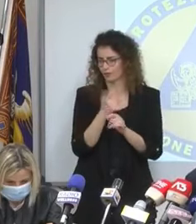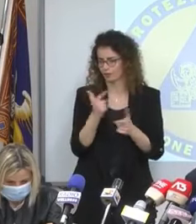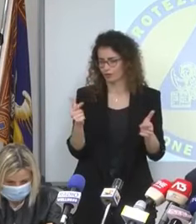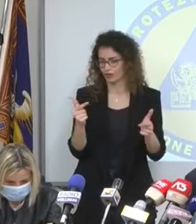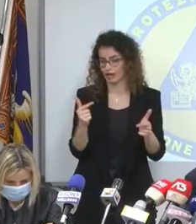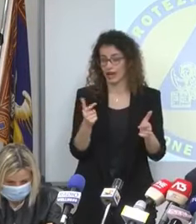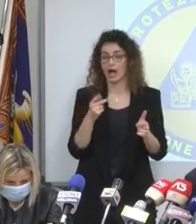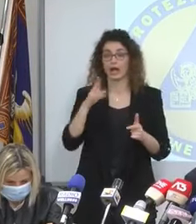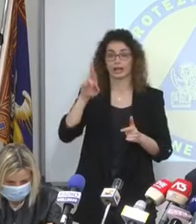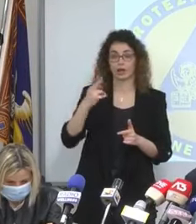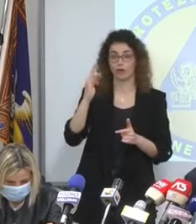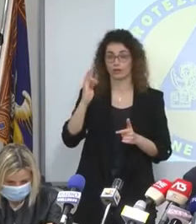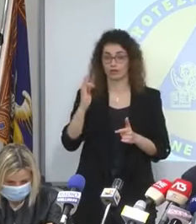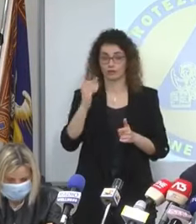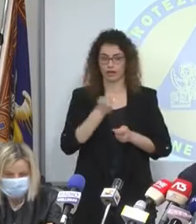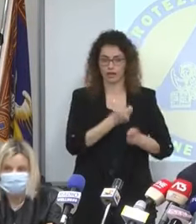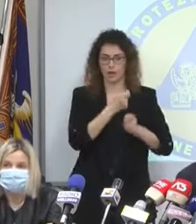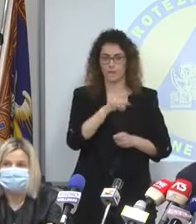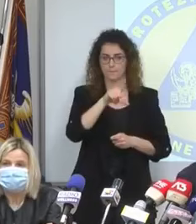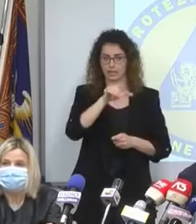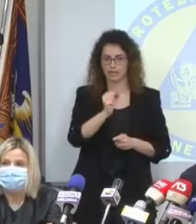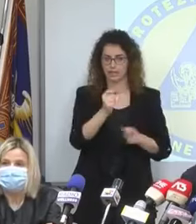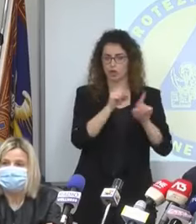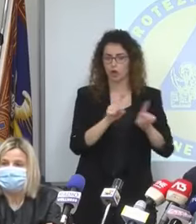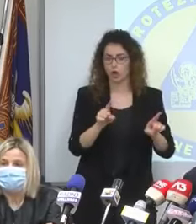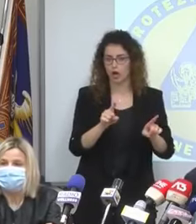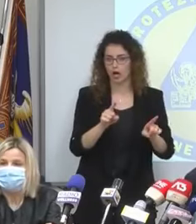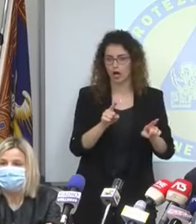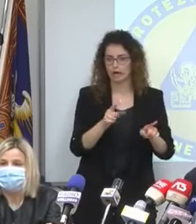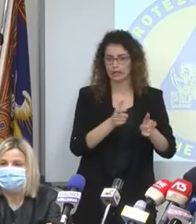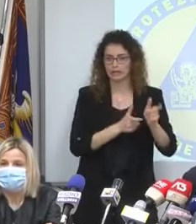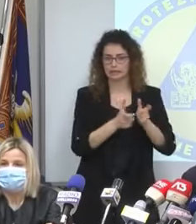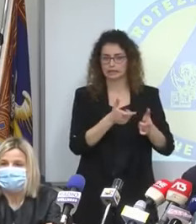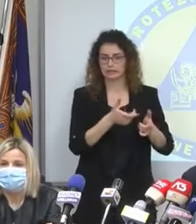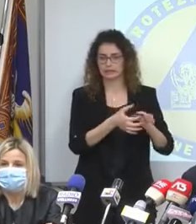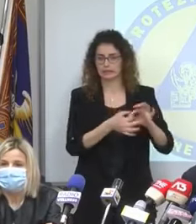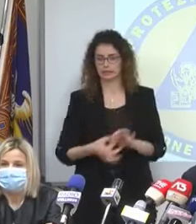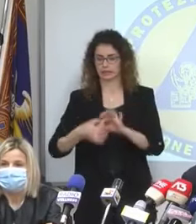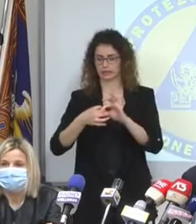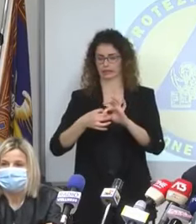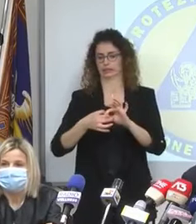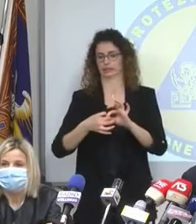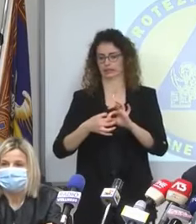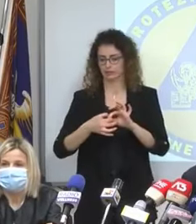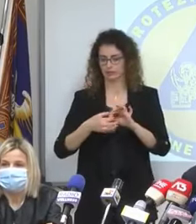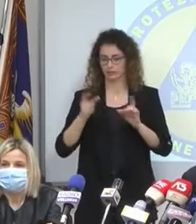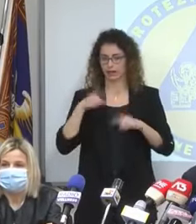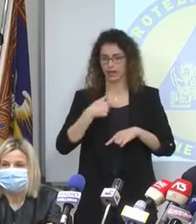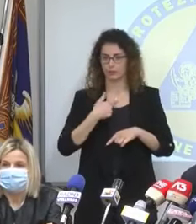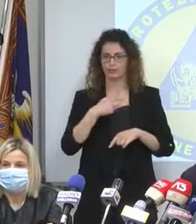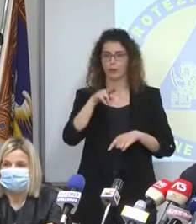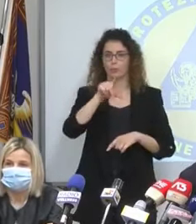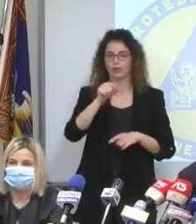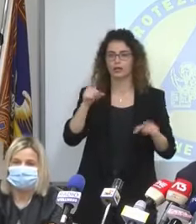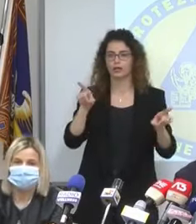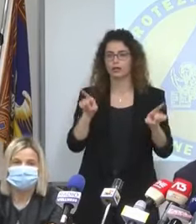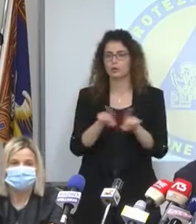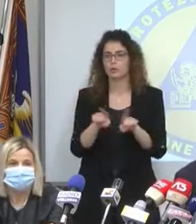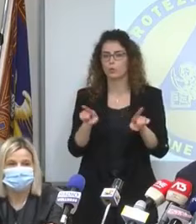PIL andiamo a finire male, perché il PIL vuol dire occupazione, perché è inutile avere